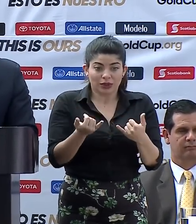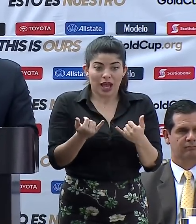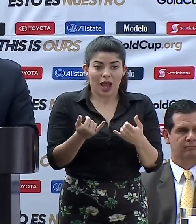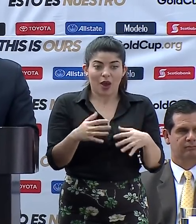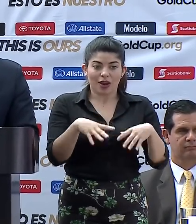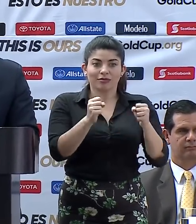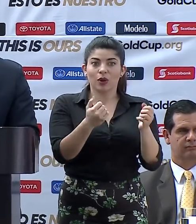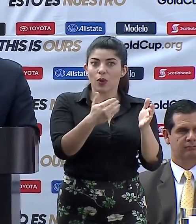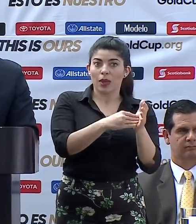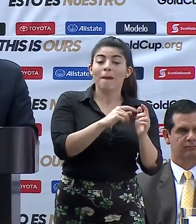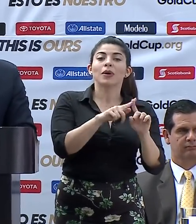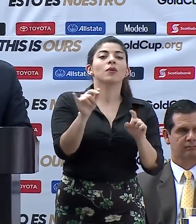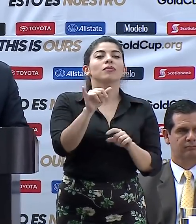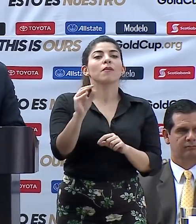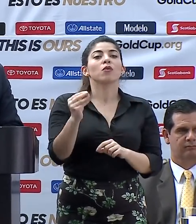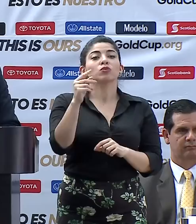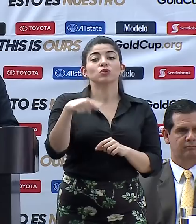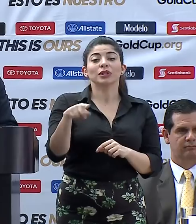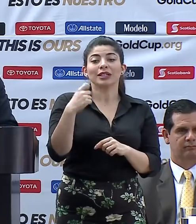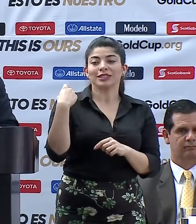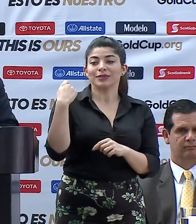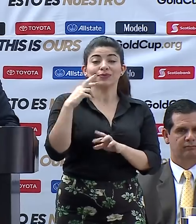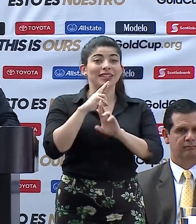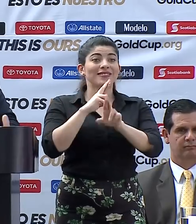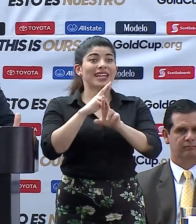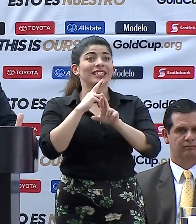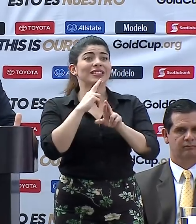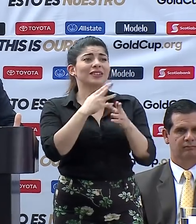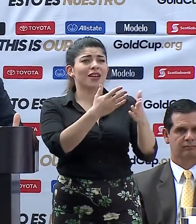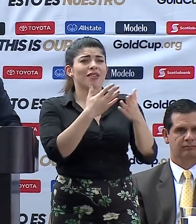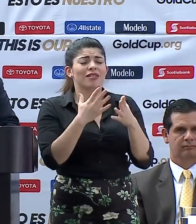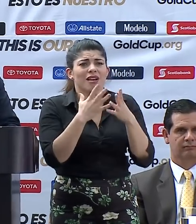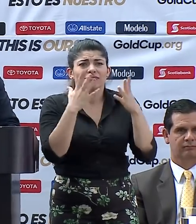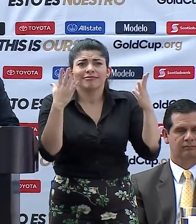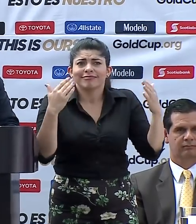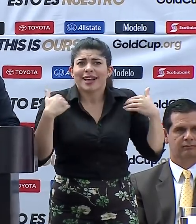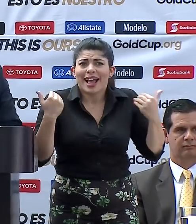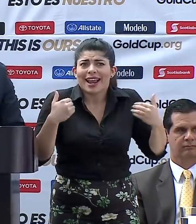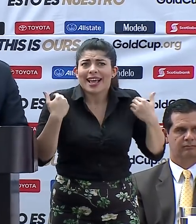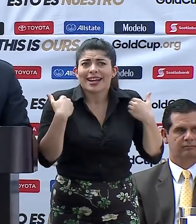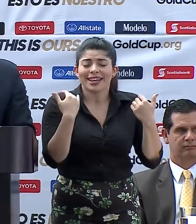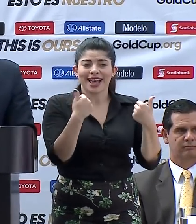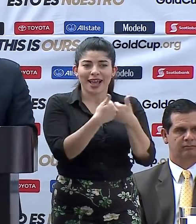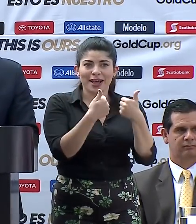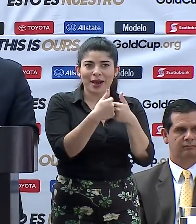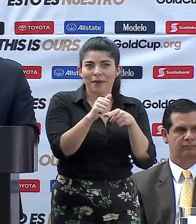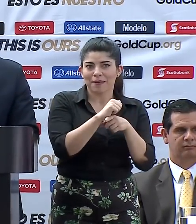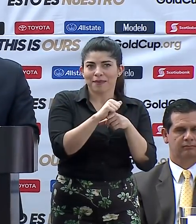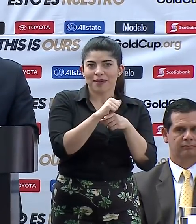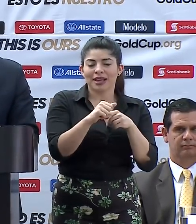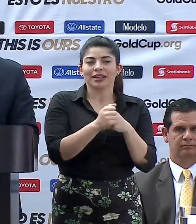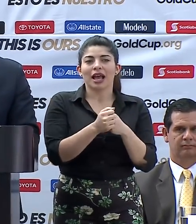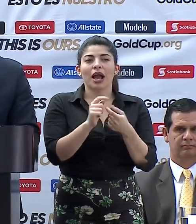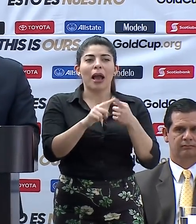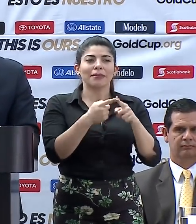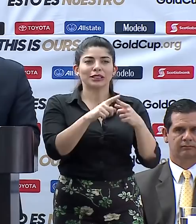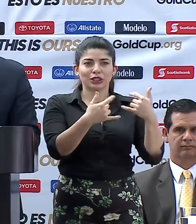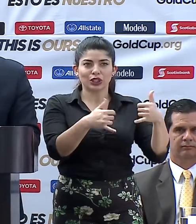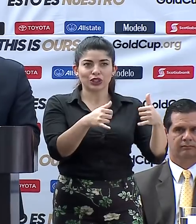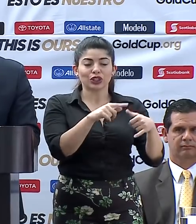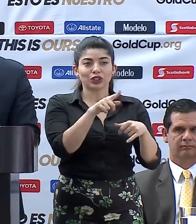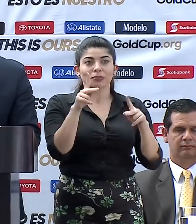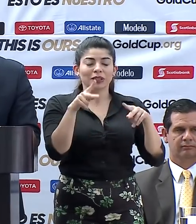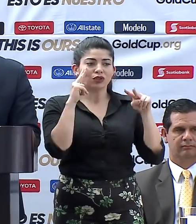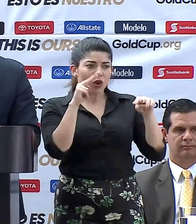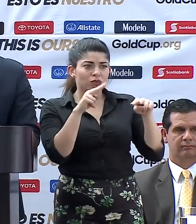sino porque también los muchachos en los últimos resultados nos han dado grandes alegrías en esos fogueos que la gente está reconociendo y está